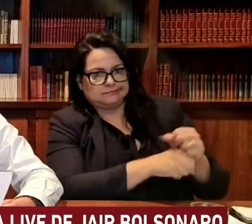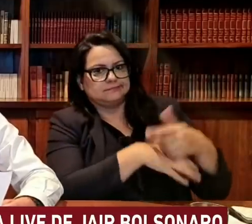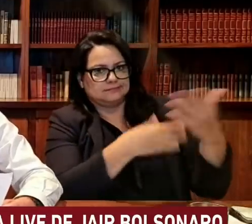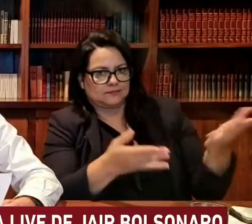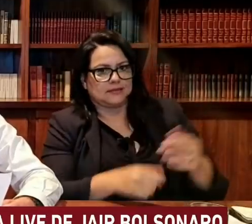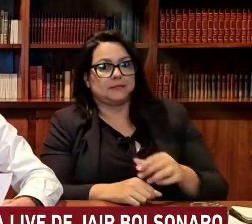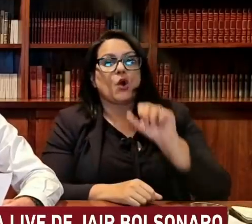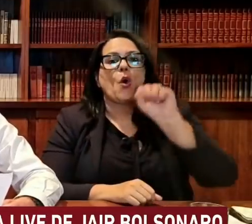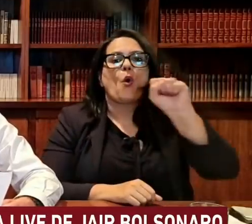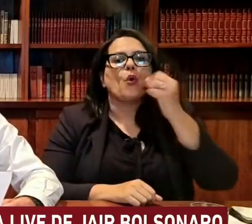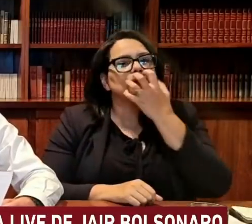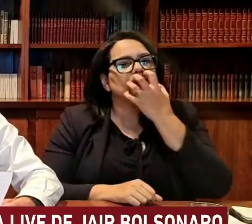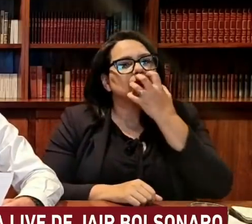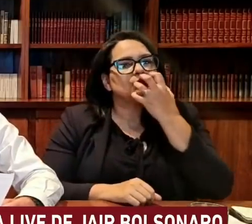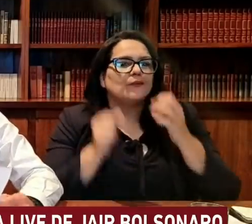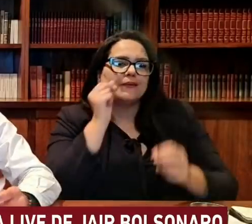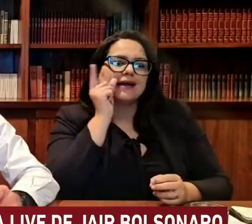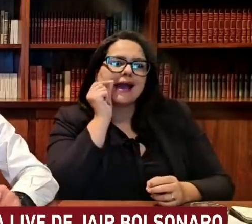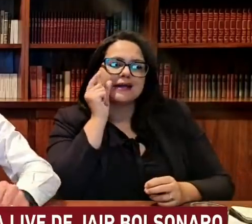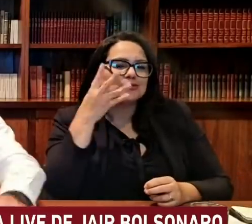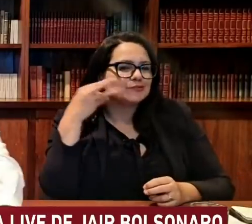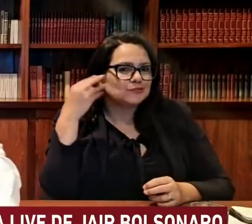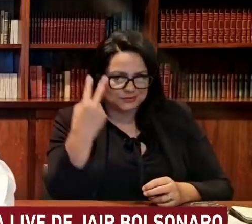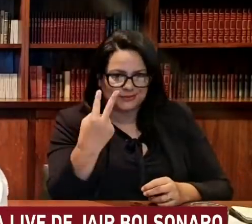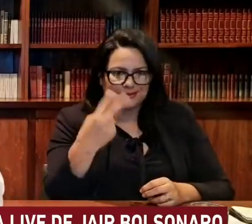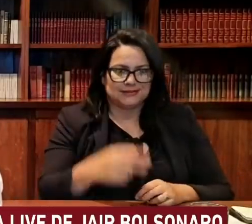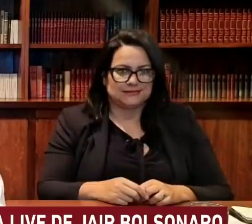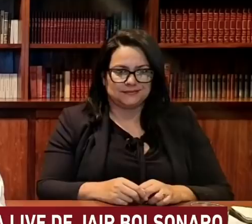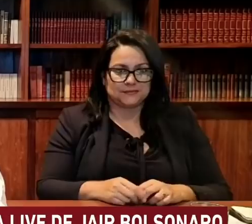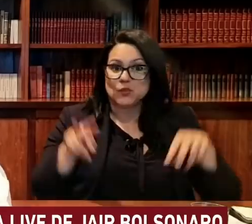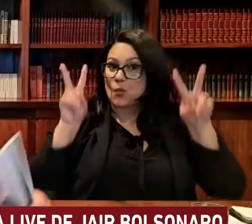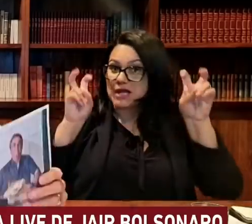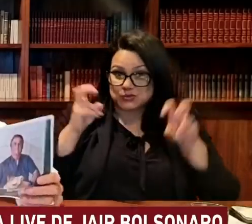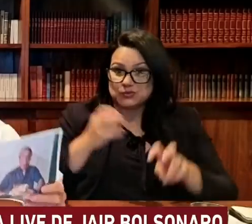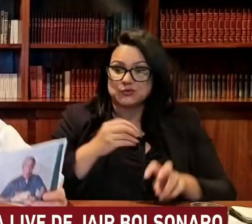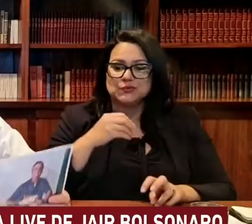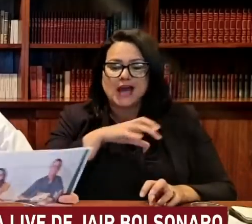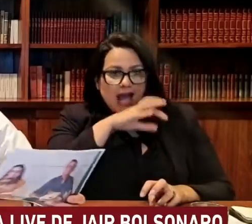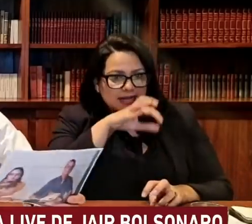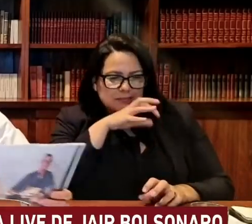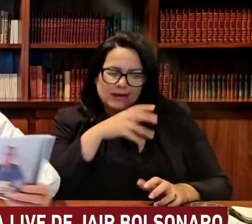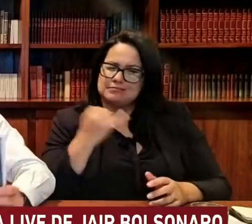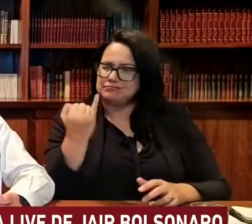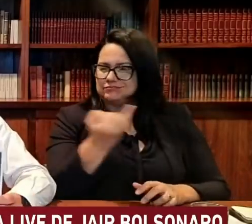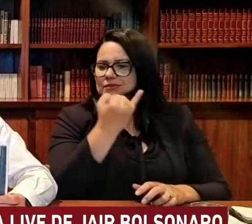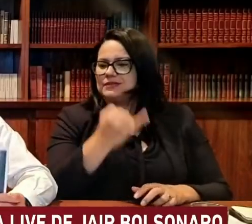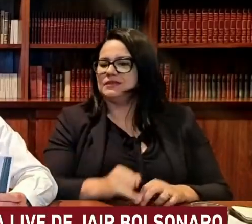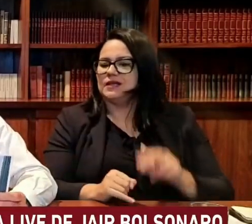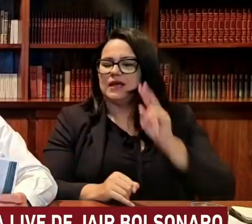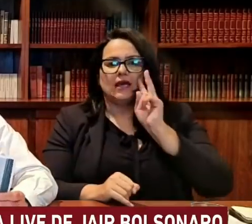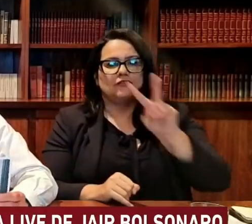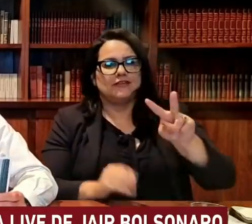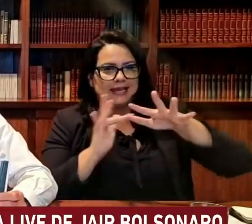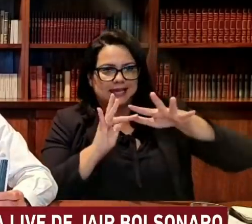né, 8 cachorros e 2 gatos. A questão dos pets é um negócio à parte, né? Eu fiquei sabendo via mídia